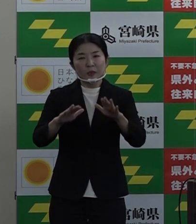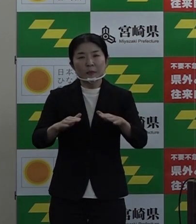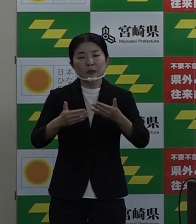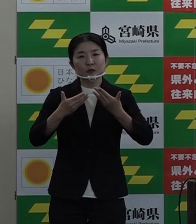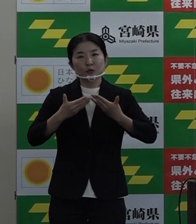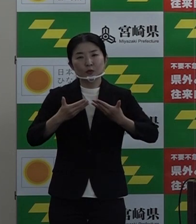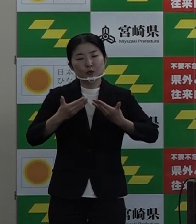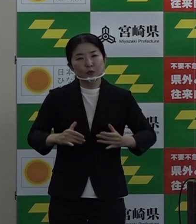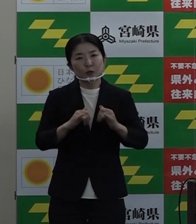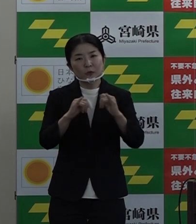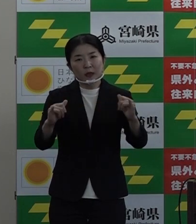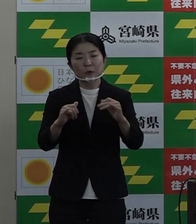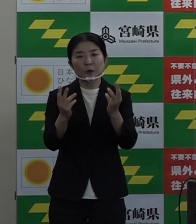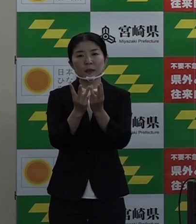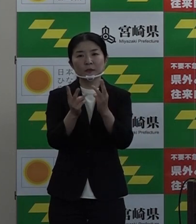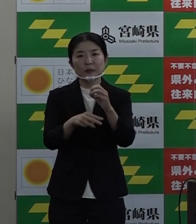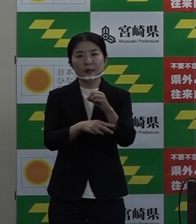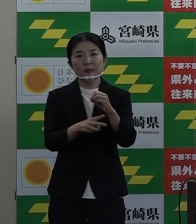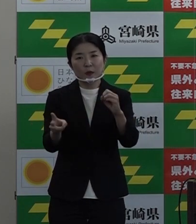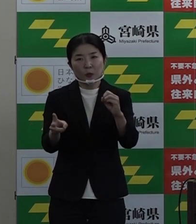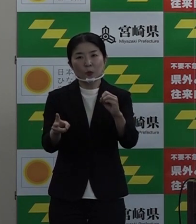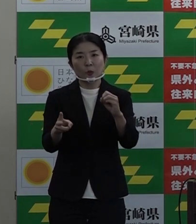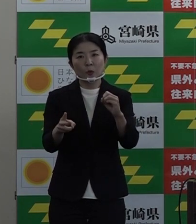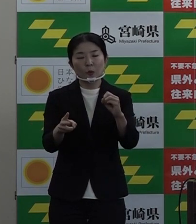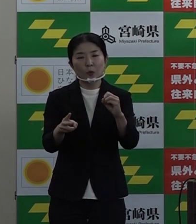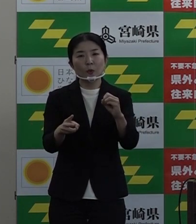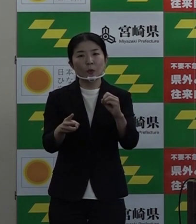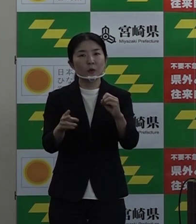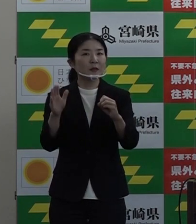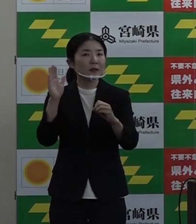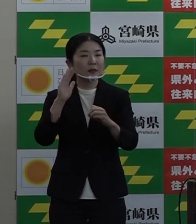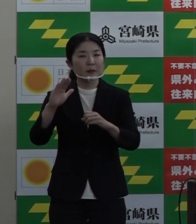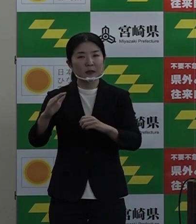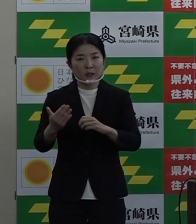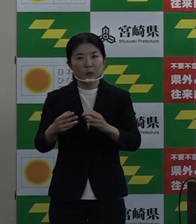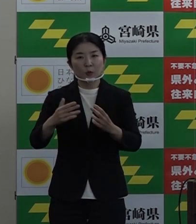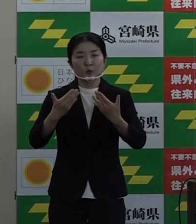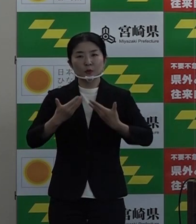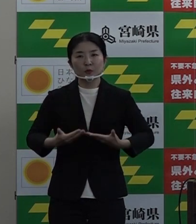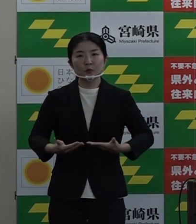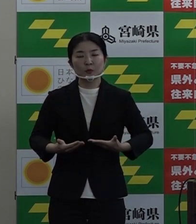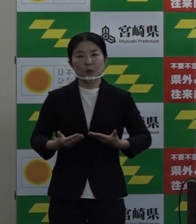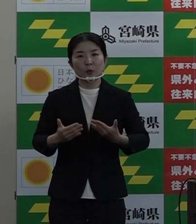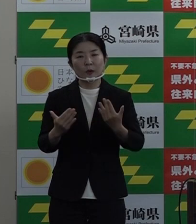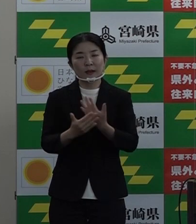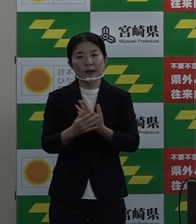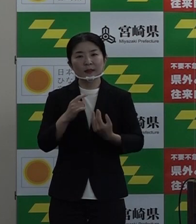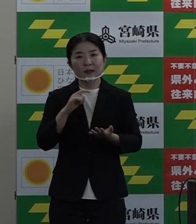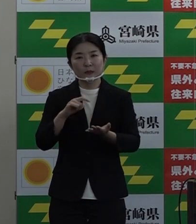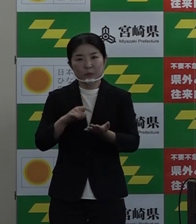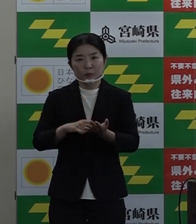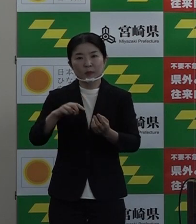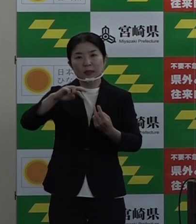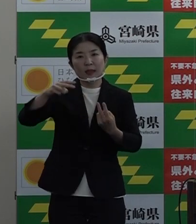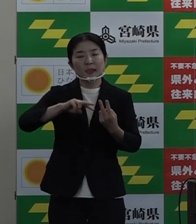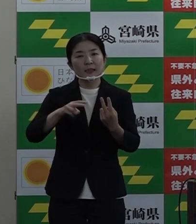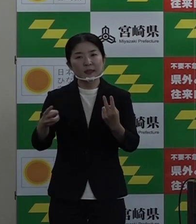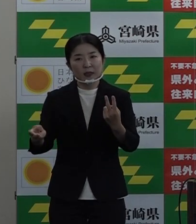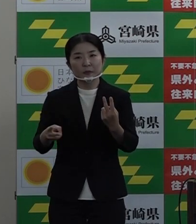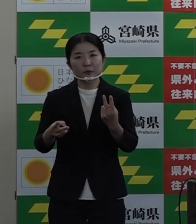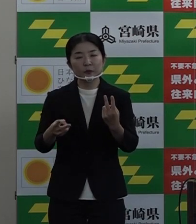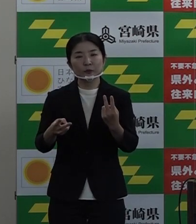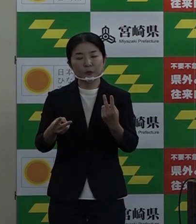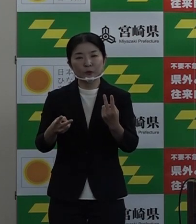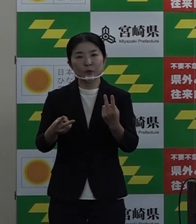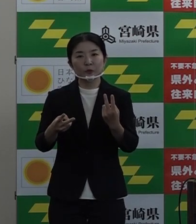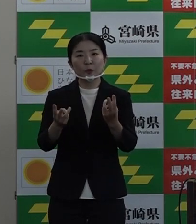今の時点ではゼロということで伺っておりますが、重症化しやすいという変異株がこれだけ広がっているということを、その